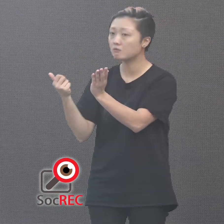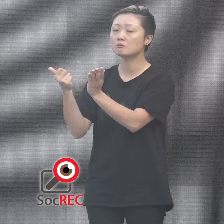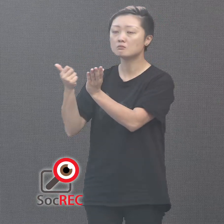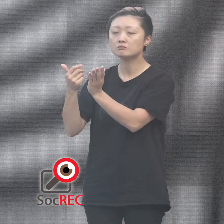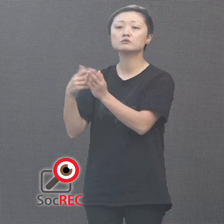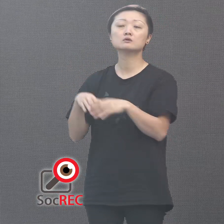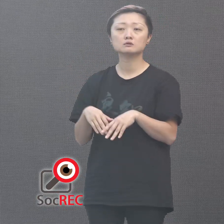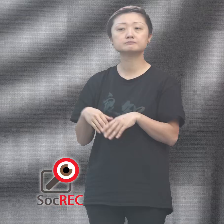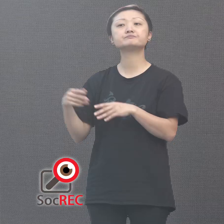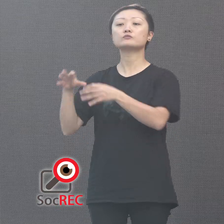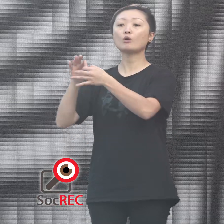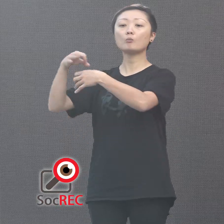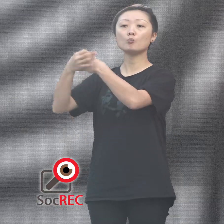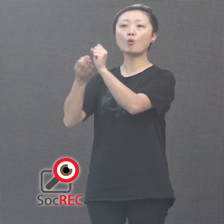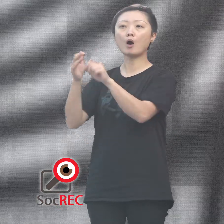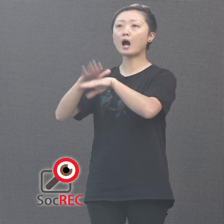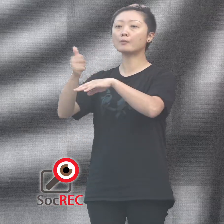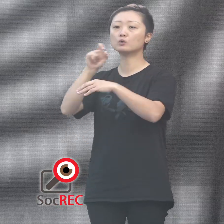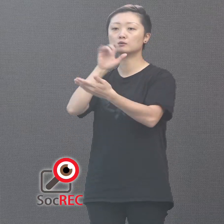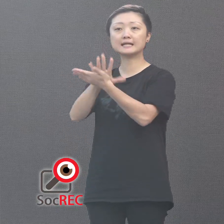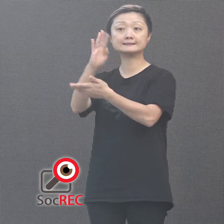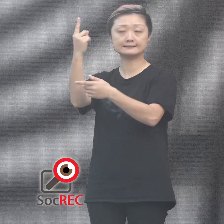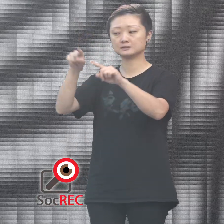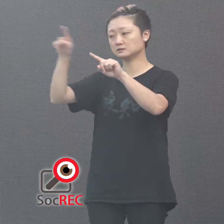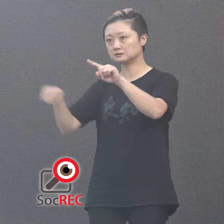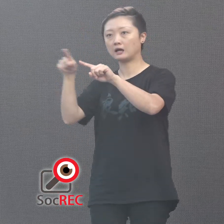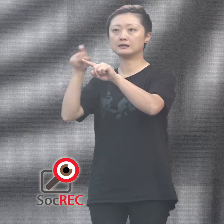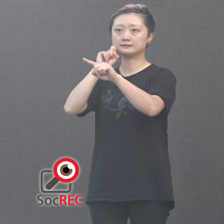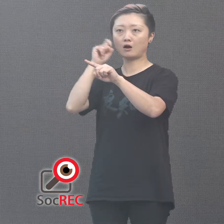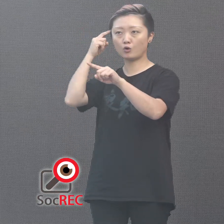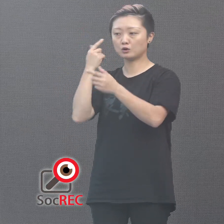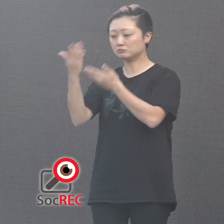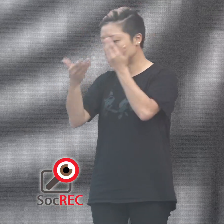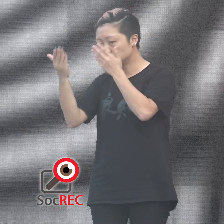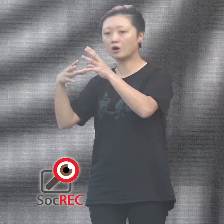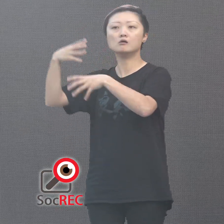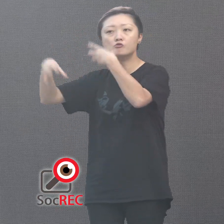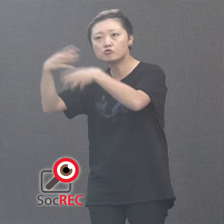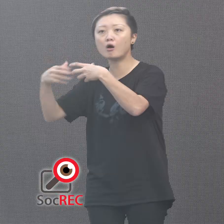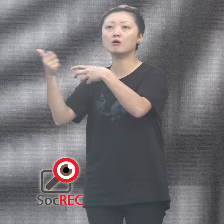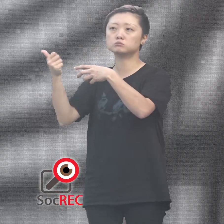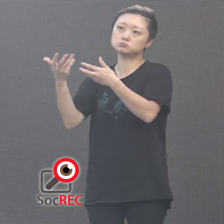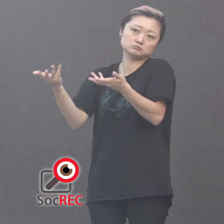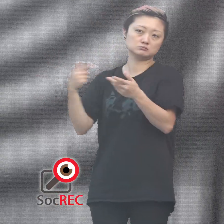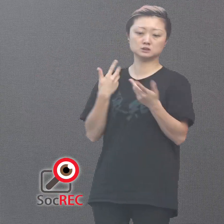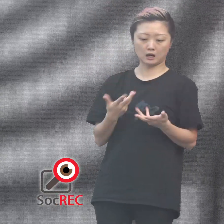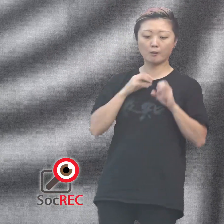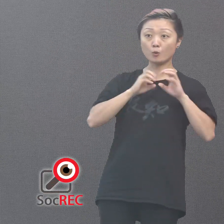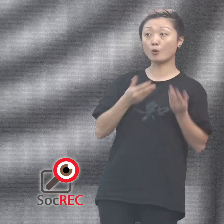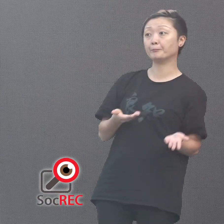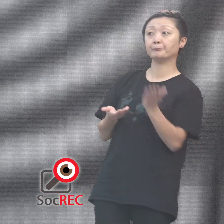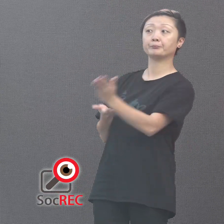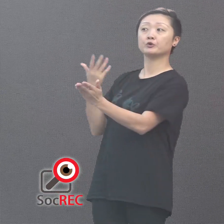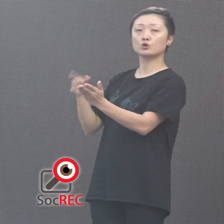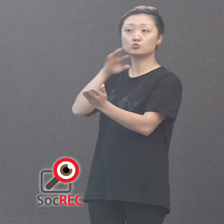果聯合國喺佢哋嘅嗰個 cycle 入邊，佢哋去討論。他們去即係會去成立認即係取納呢